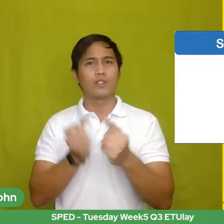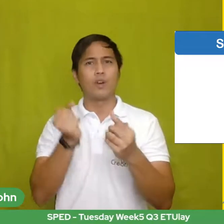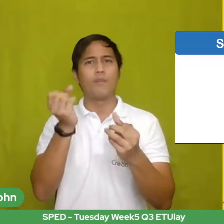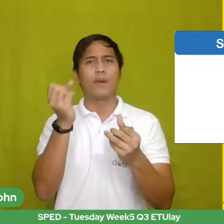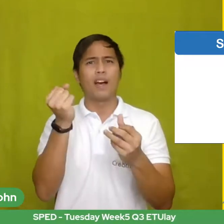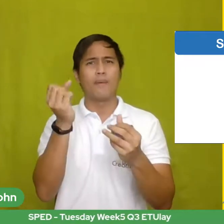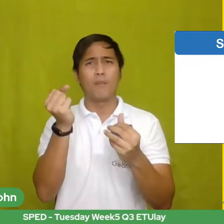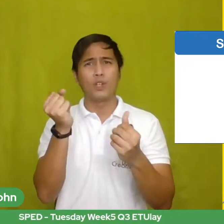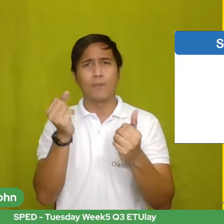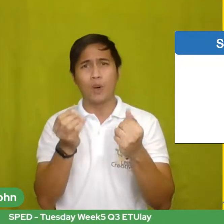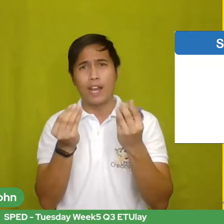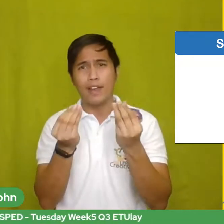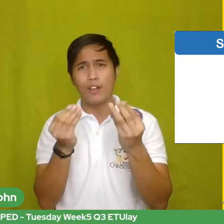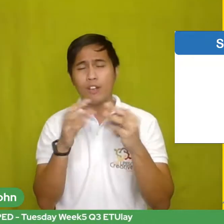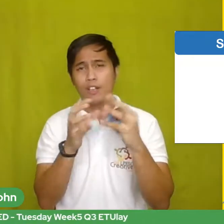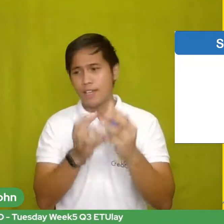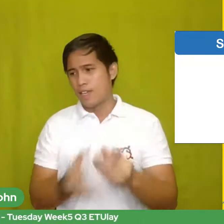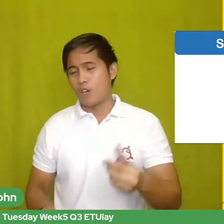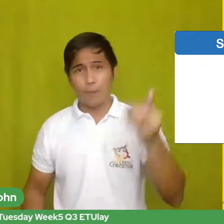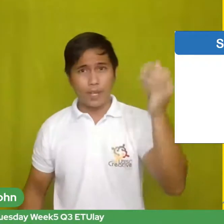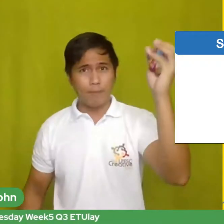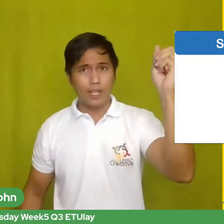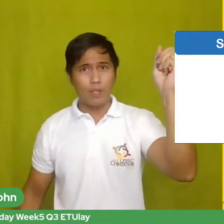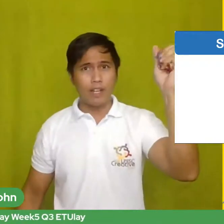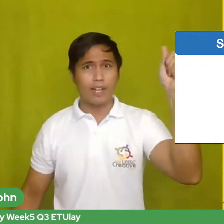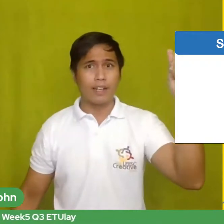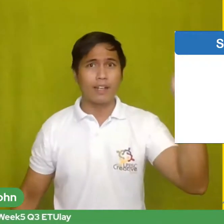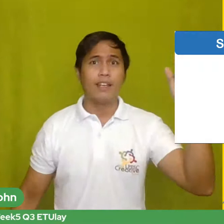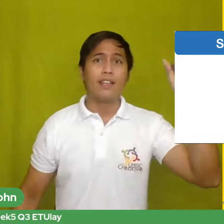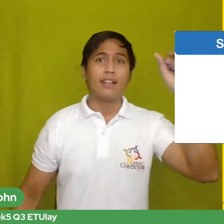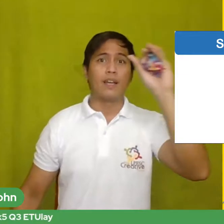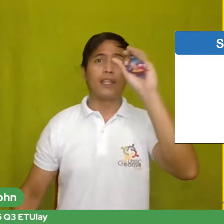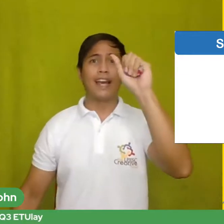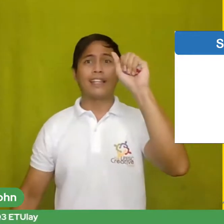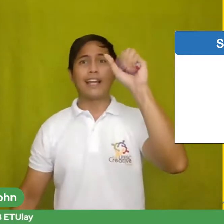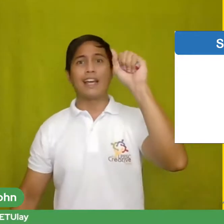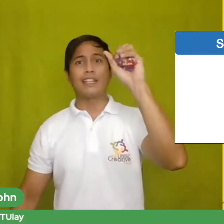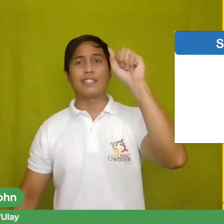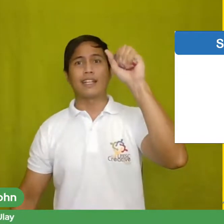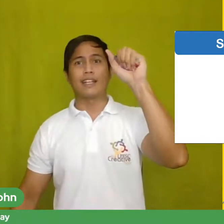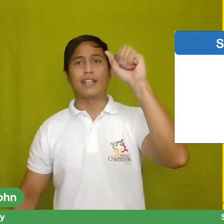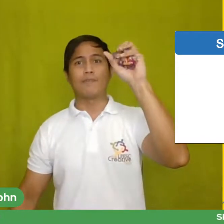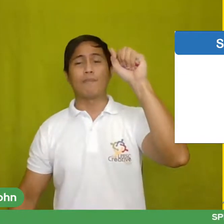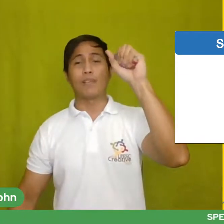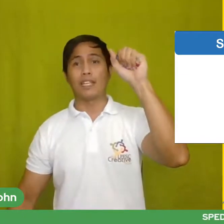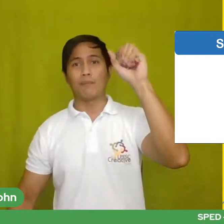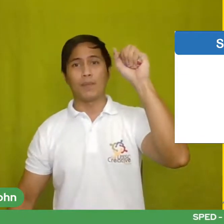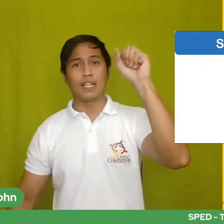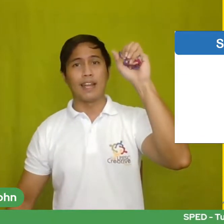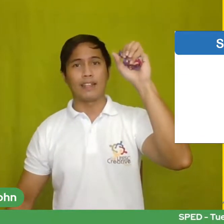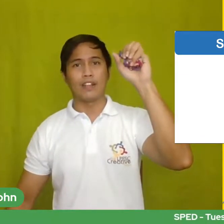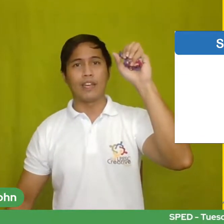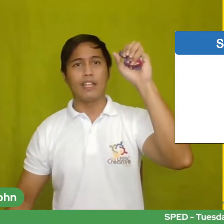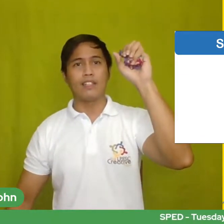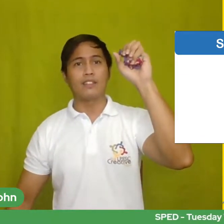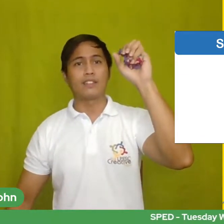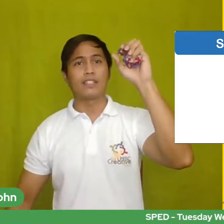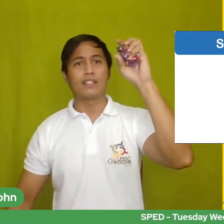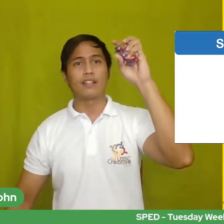o malambot na bola, no? O pwede panyo na rin. Gamitin natin as pampisil. Pipisil natin, okay? 16